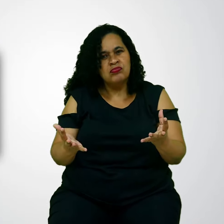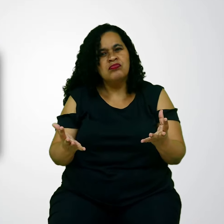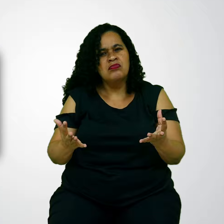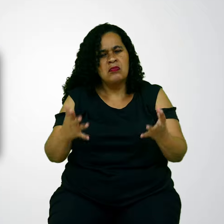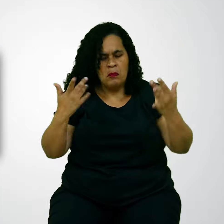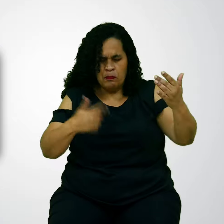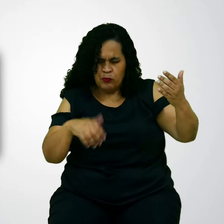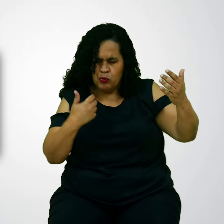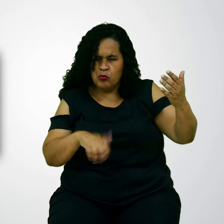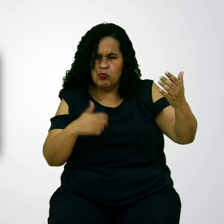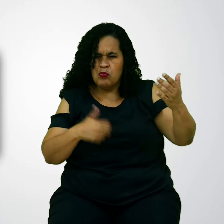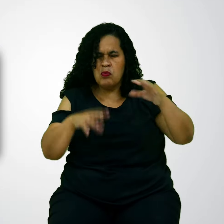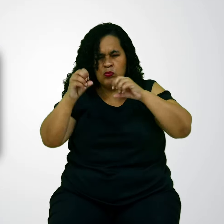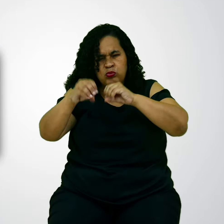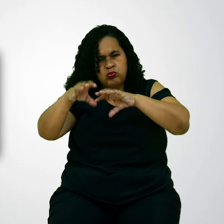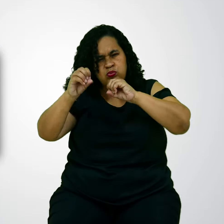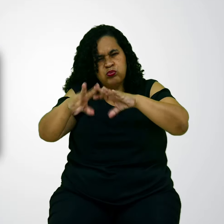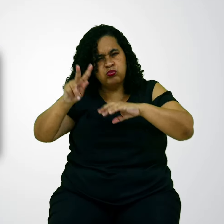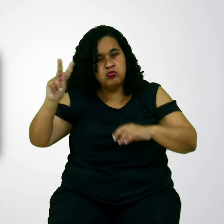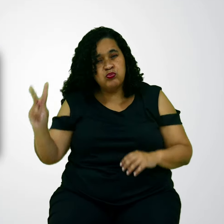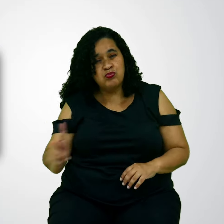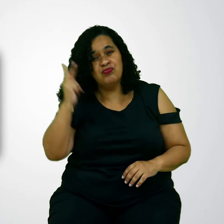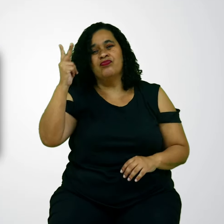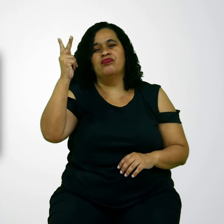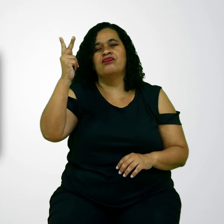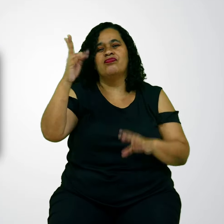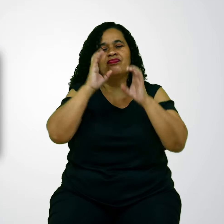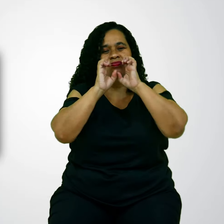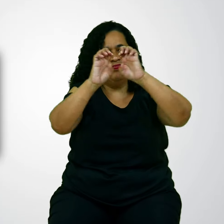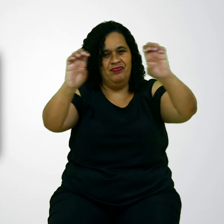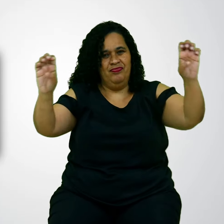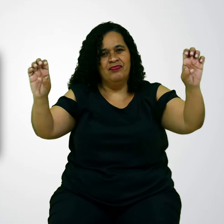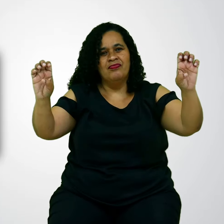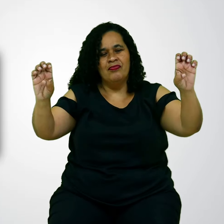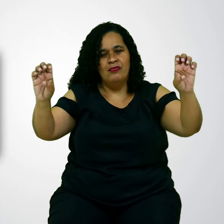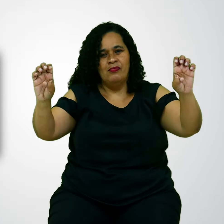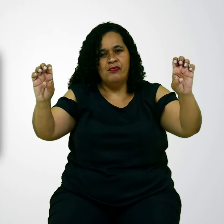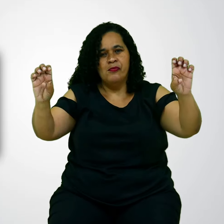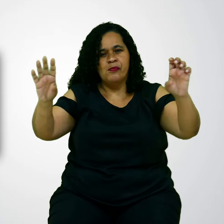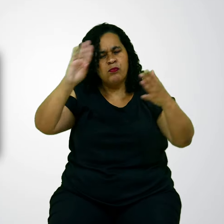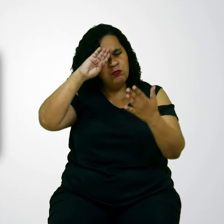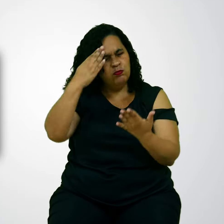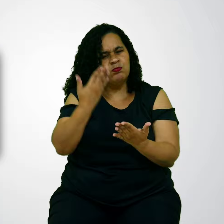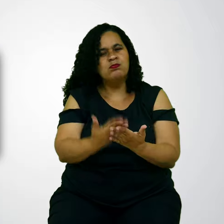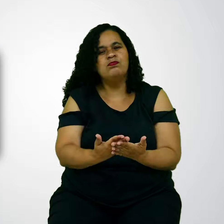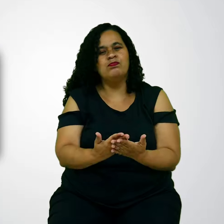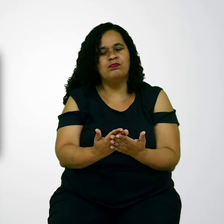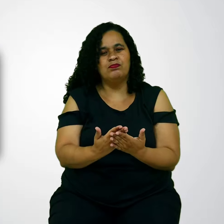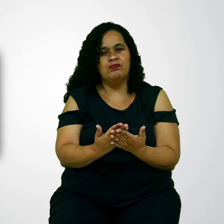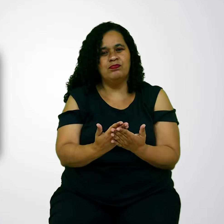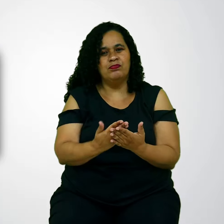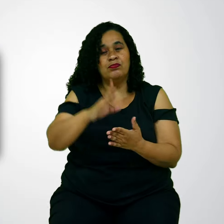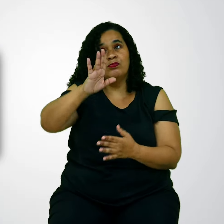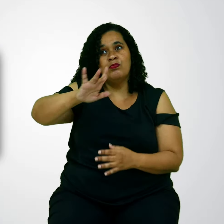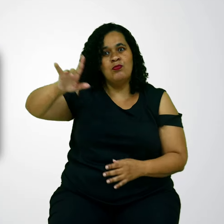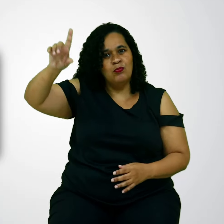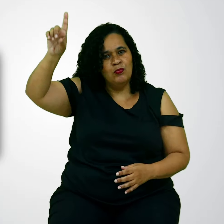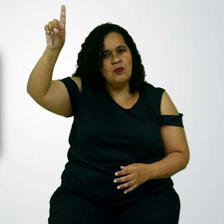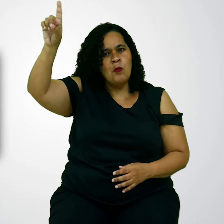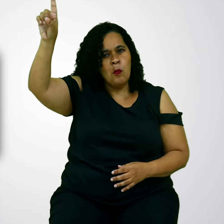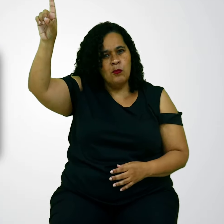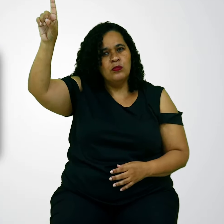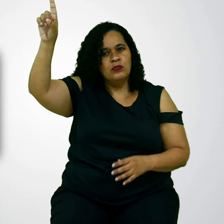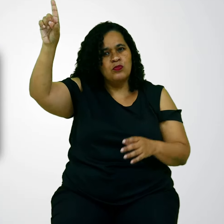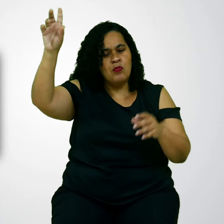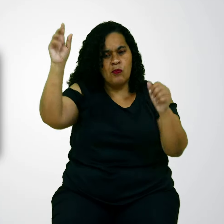a eles os valores desse evangelho, porque eu acredito que Deus ele está fazendo já um